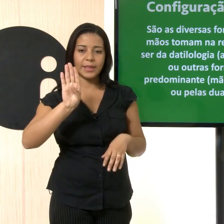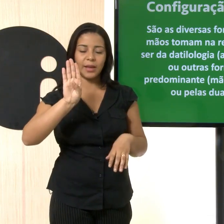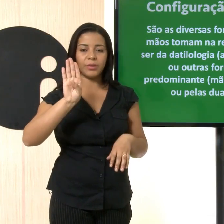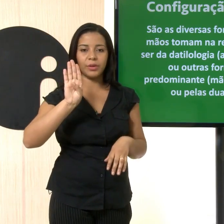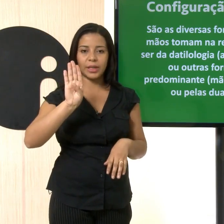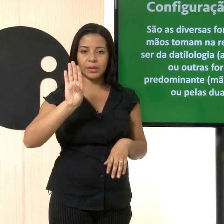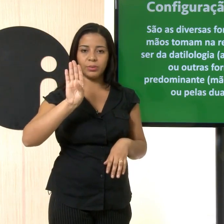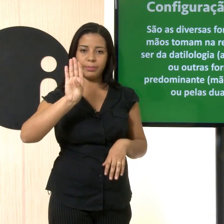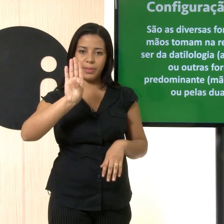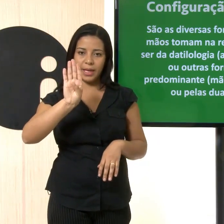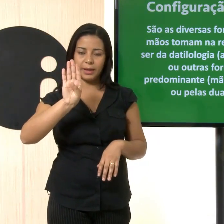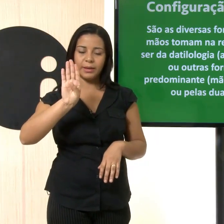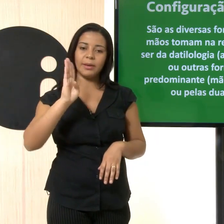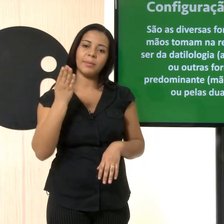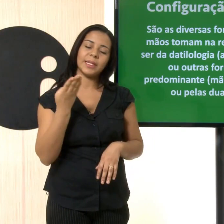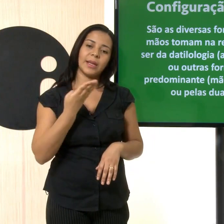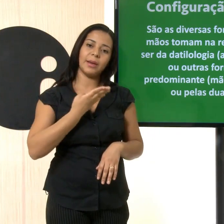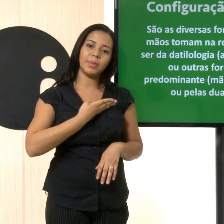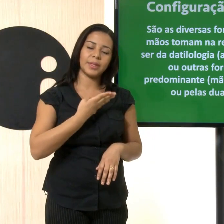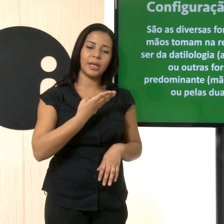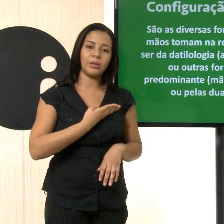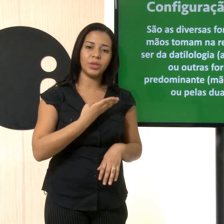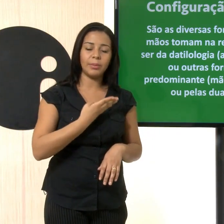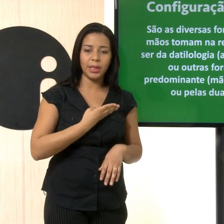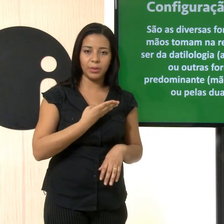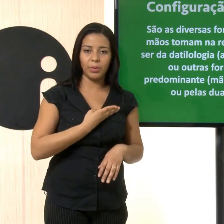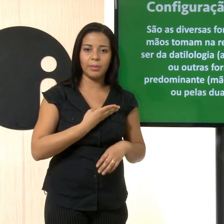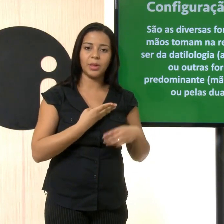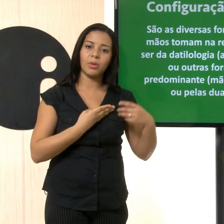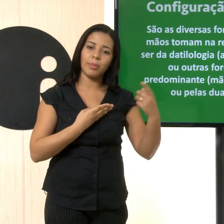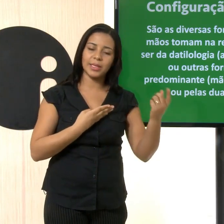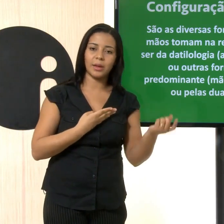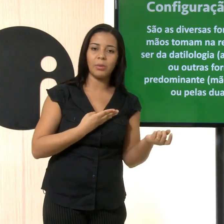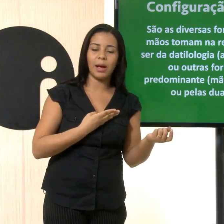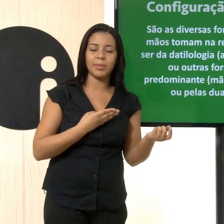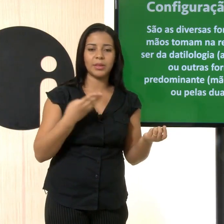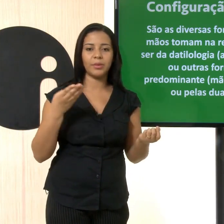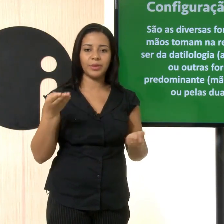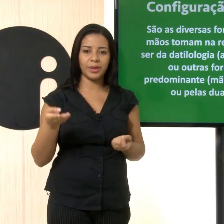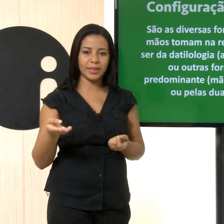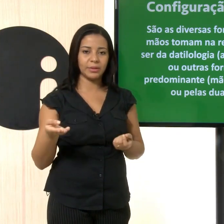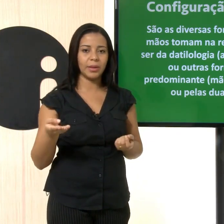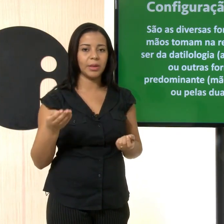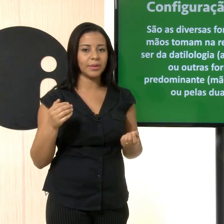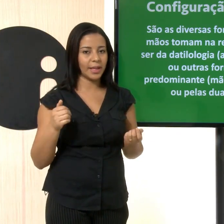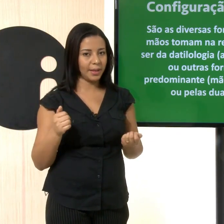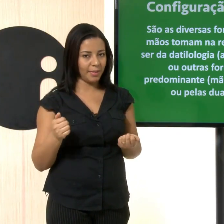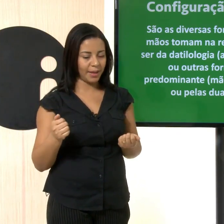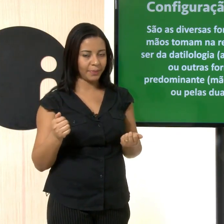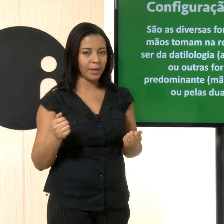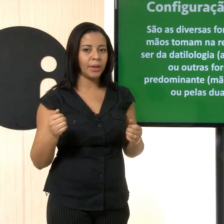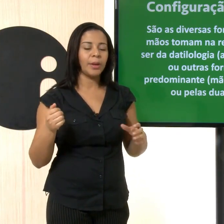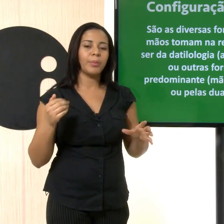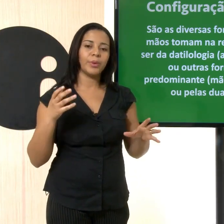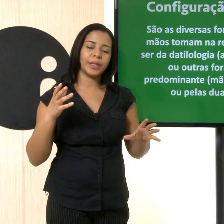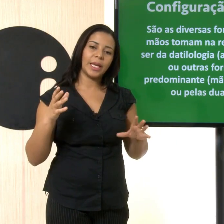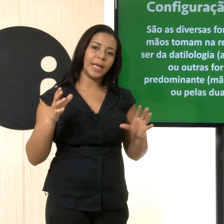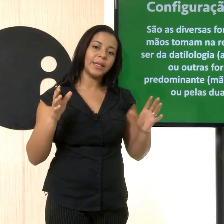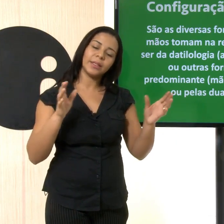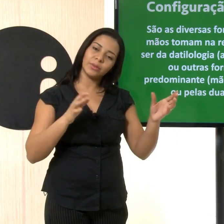essa é a configuração B, mas é para o sinal de amigo. Amigo começa com A, mas a configuração da mão está em B. Porque,